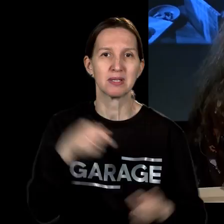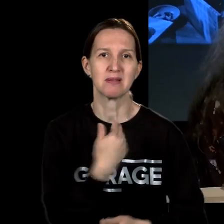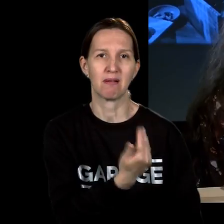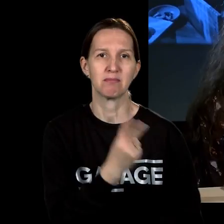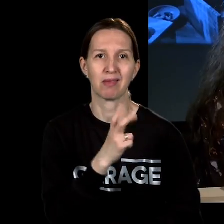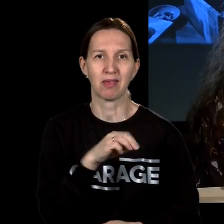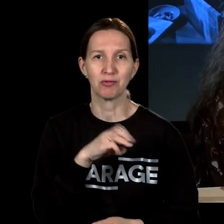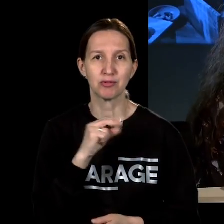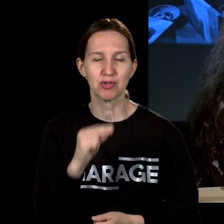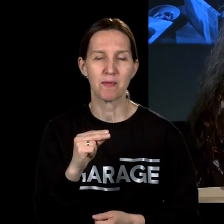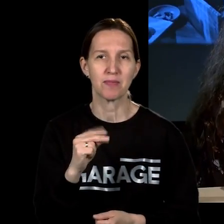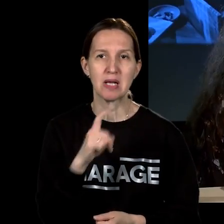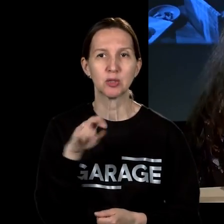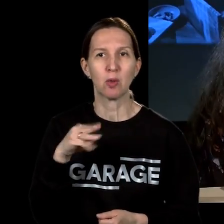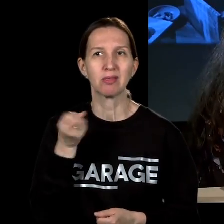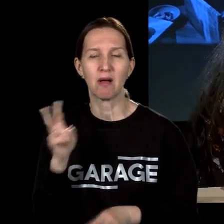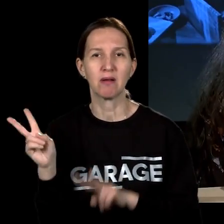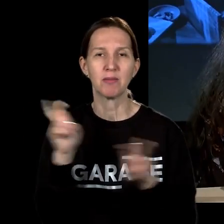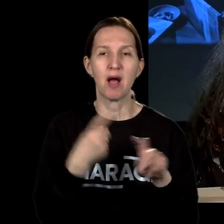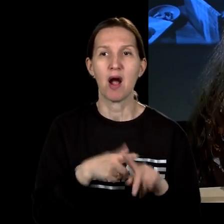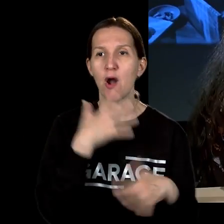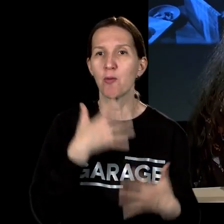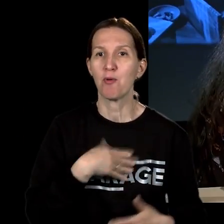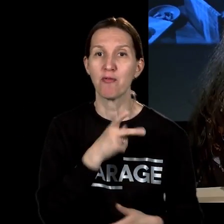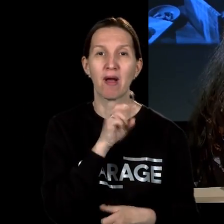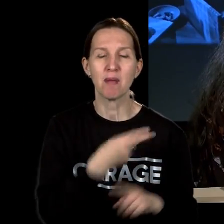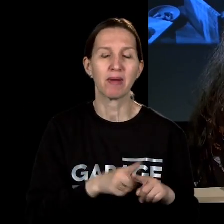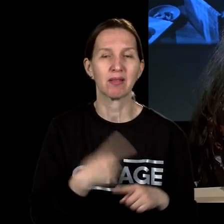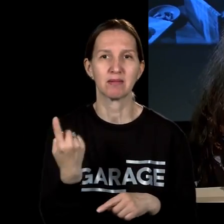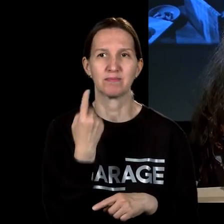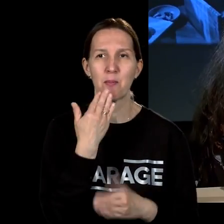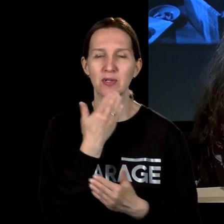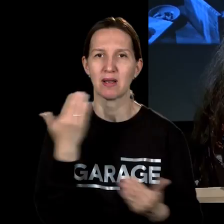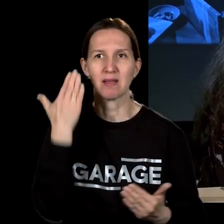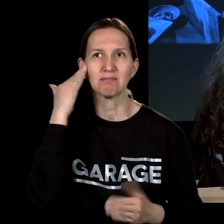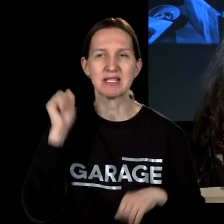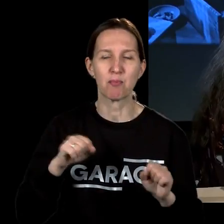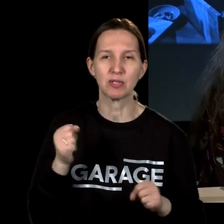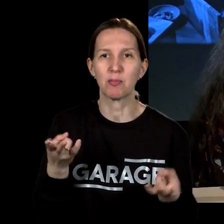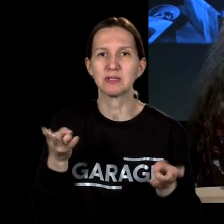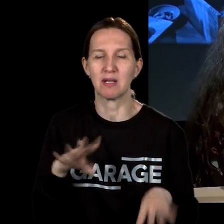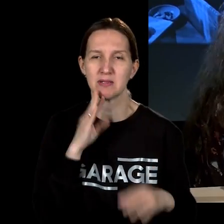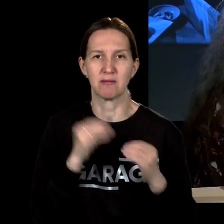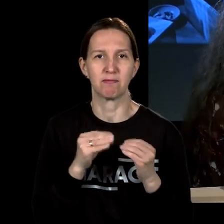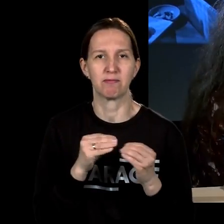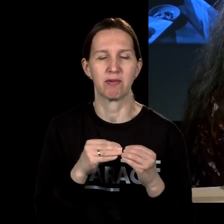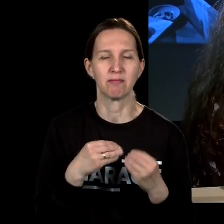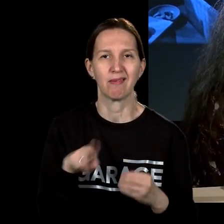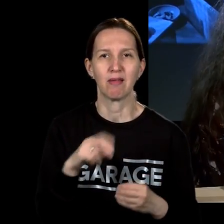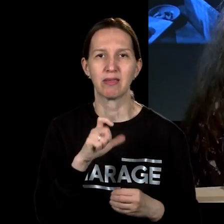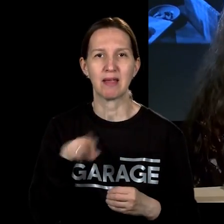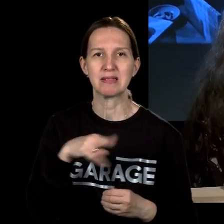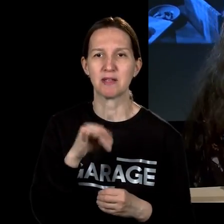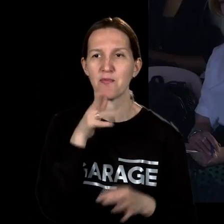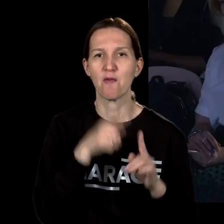бы, Сьюзен Зонтак говорит, что любовь к кэмпу – это последний способ остаться дэнди в эпоху массовой культуры, и выделяет в